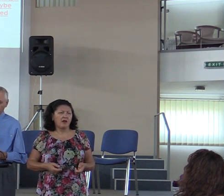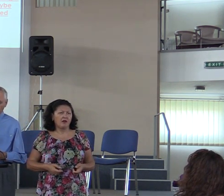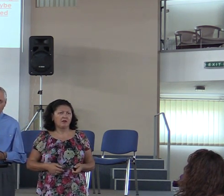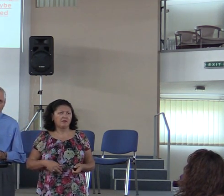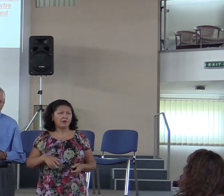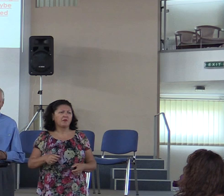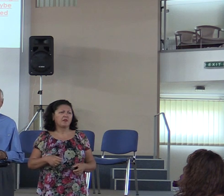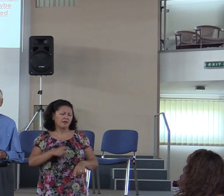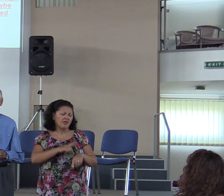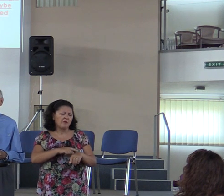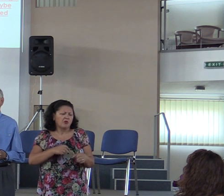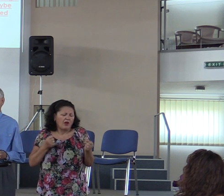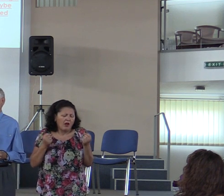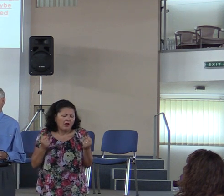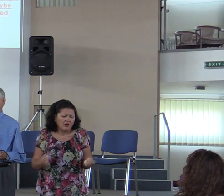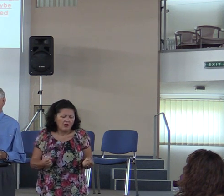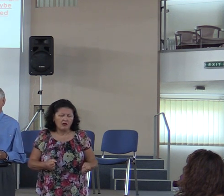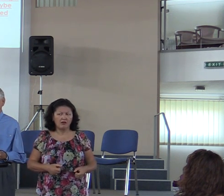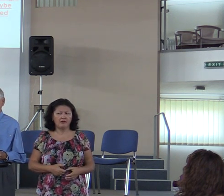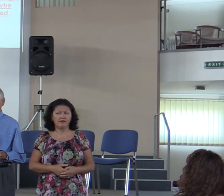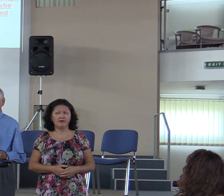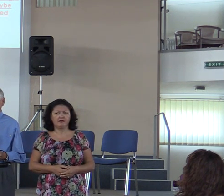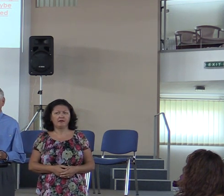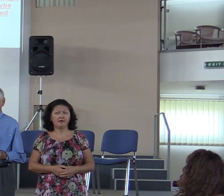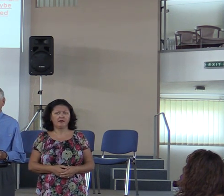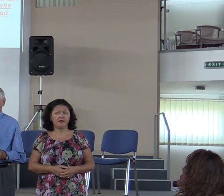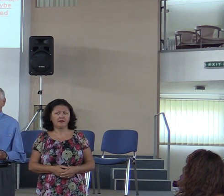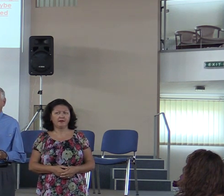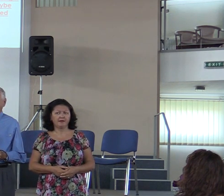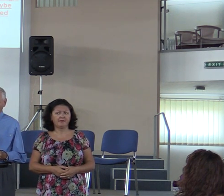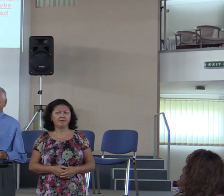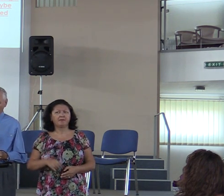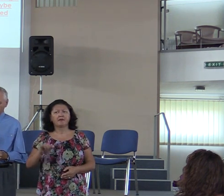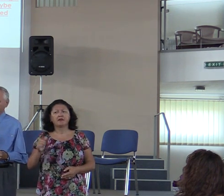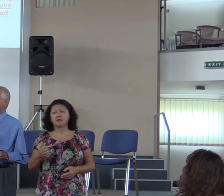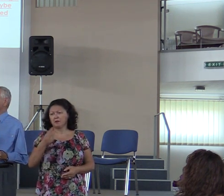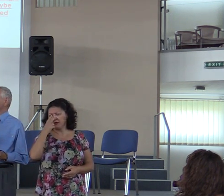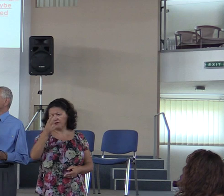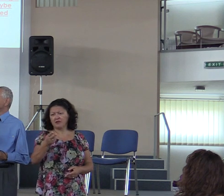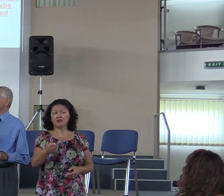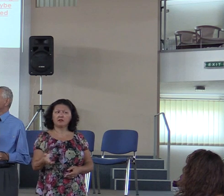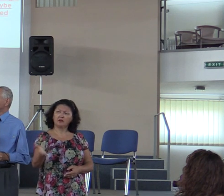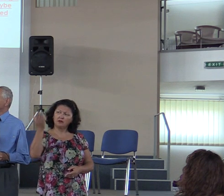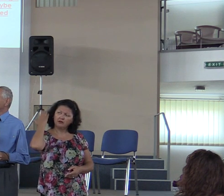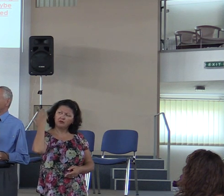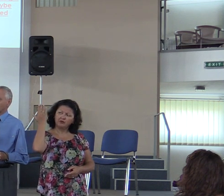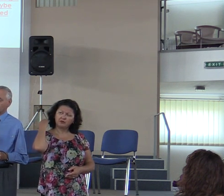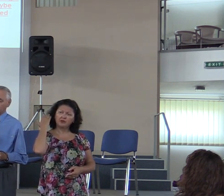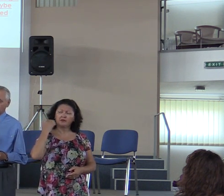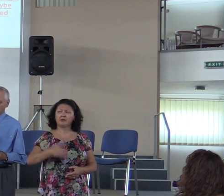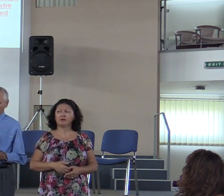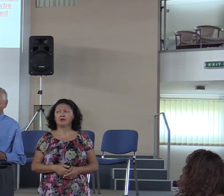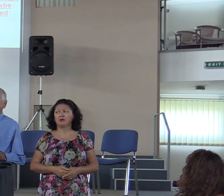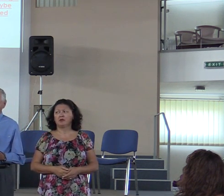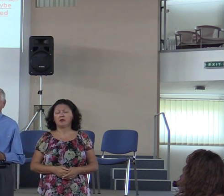prin timpuri grele, dificile. And as I look back, și privind în urmă, I've concluded,